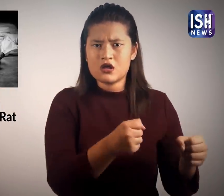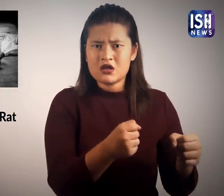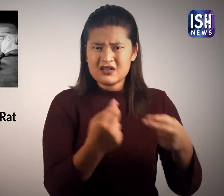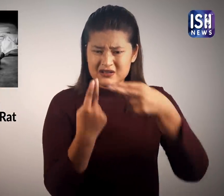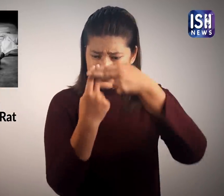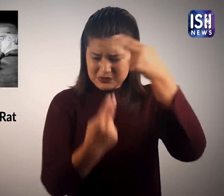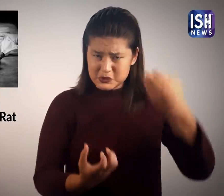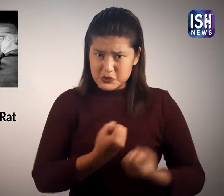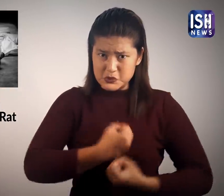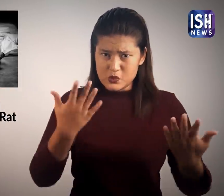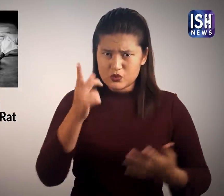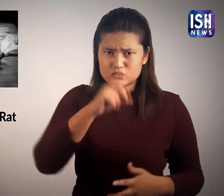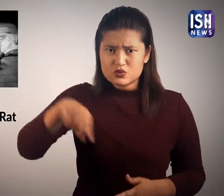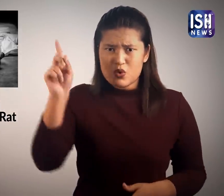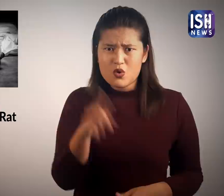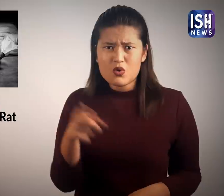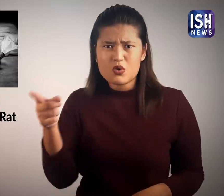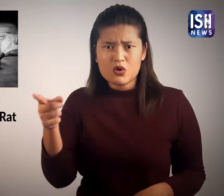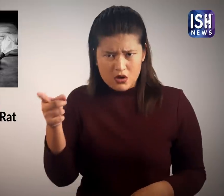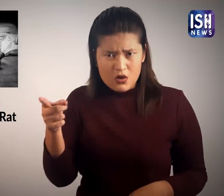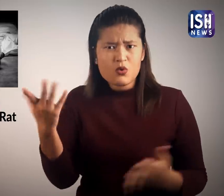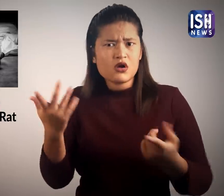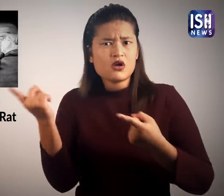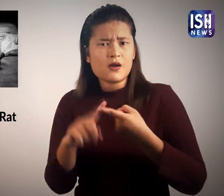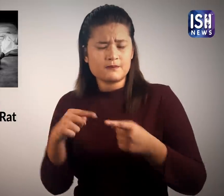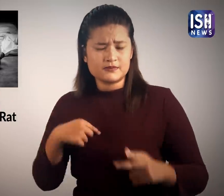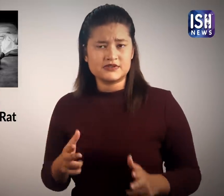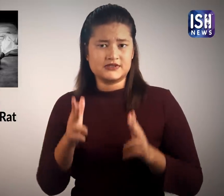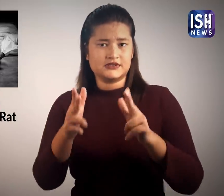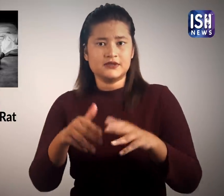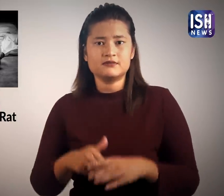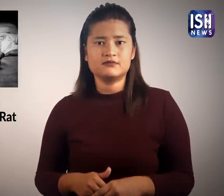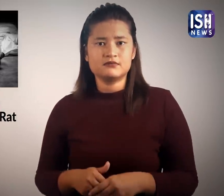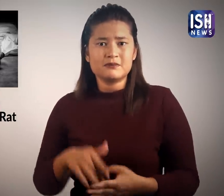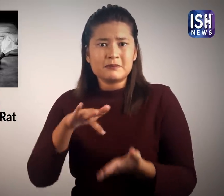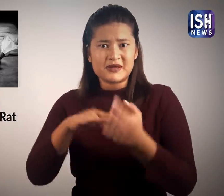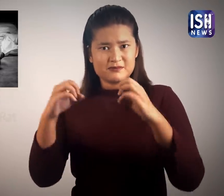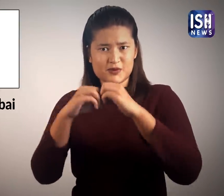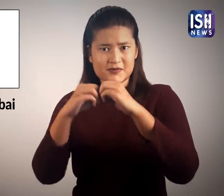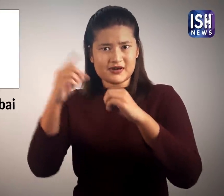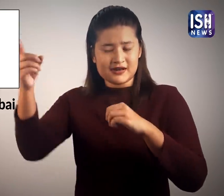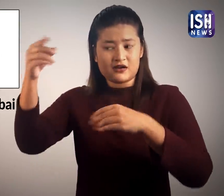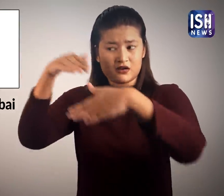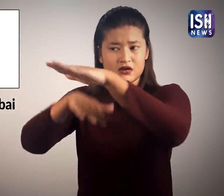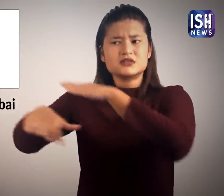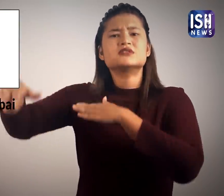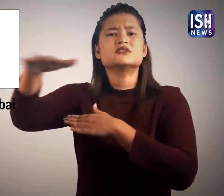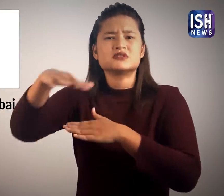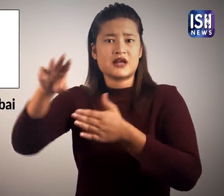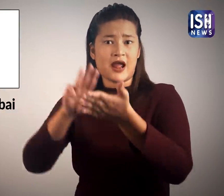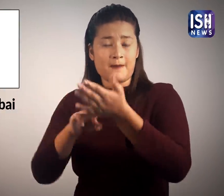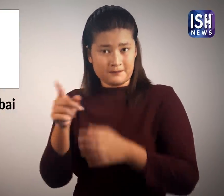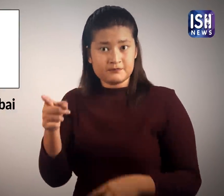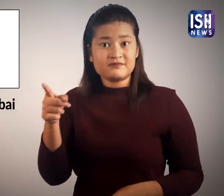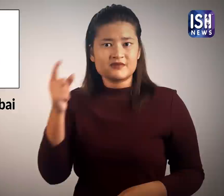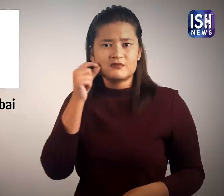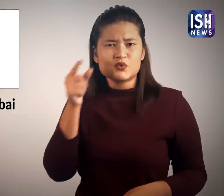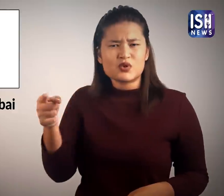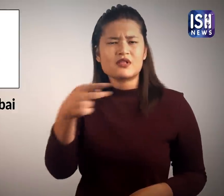कहानी बहुत ही चौकाने वाली है मैं आपको पताती हूँ कि क्या हुआ था अली नौशाद अंसारी और उसकी पत्नी नाजिया वेगम